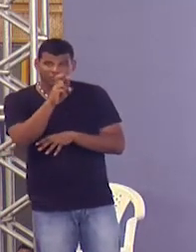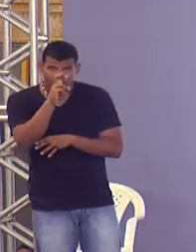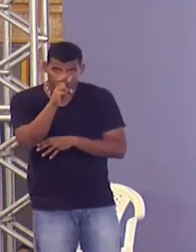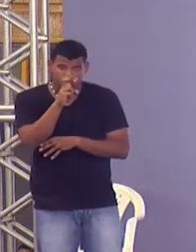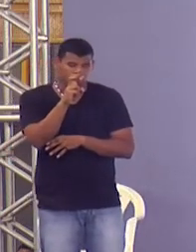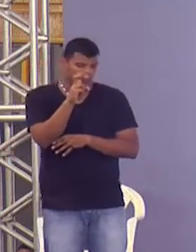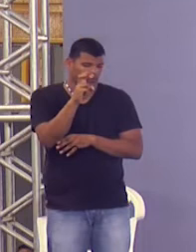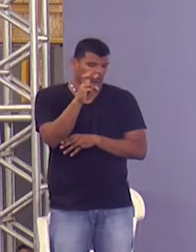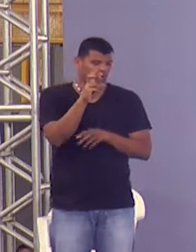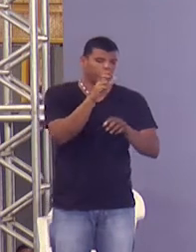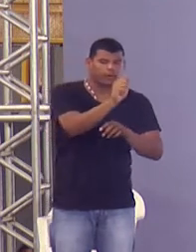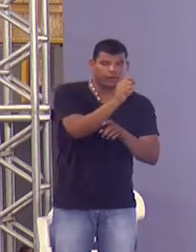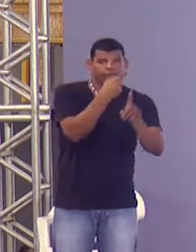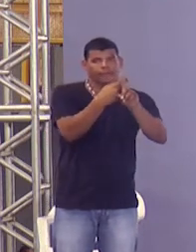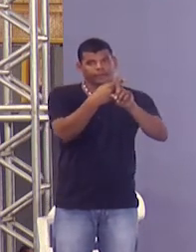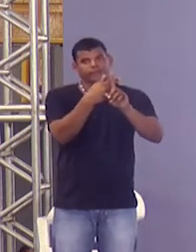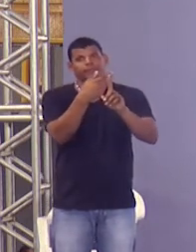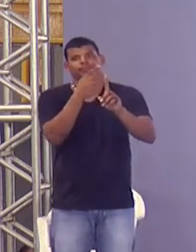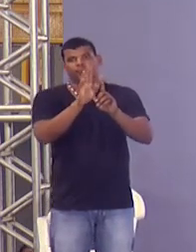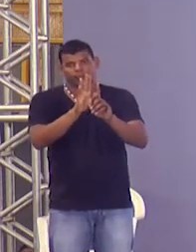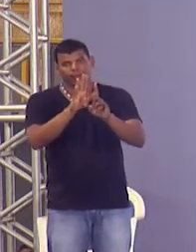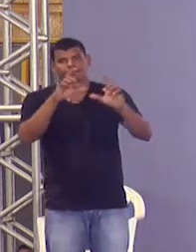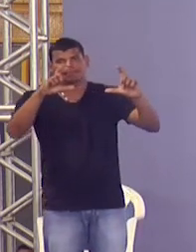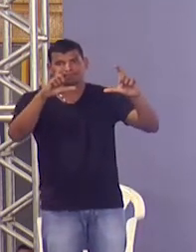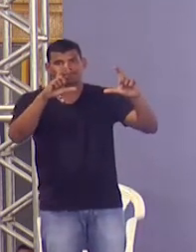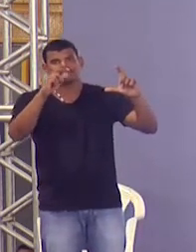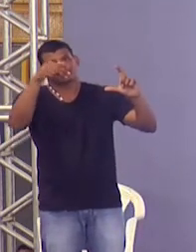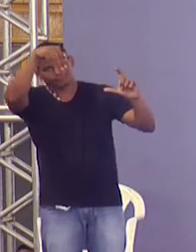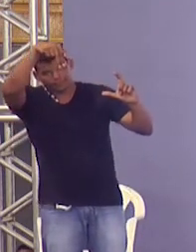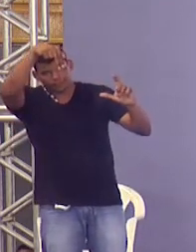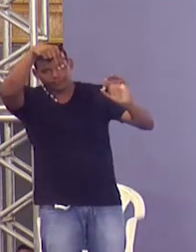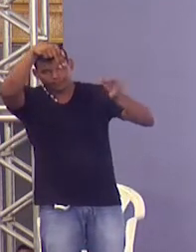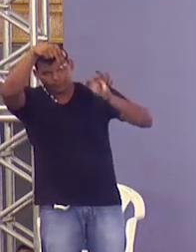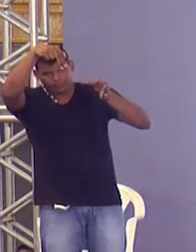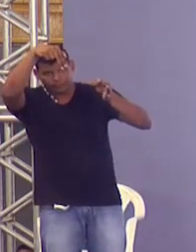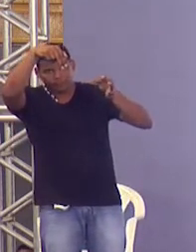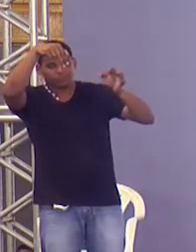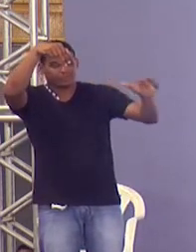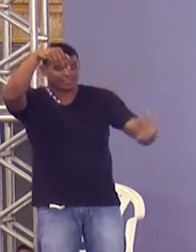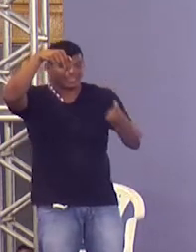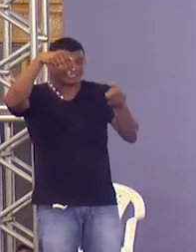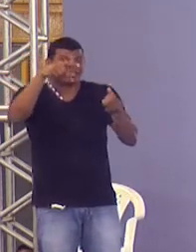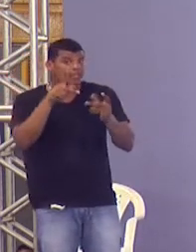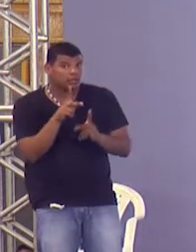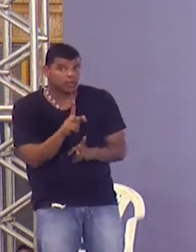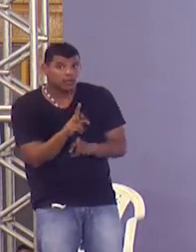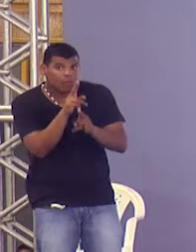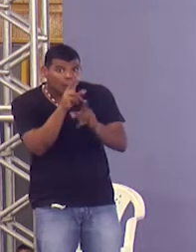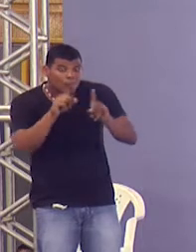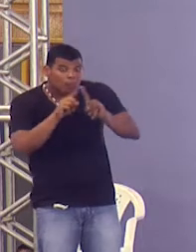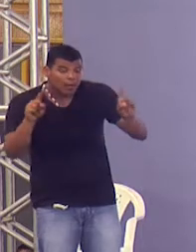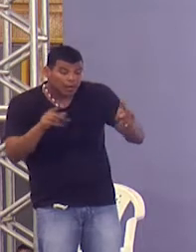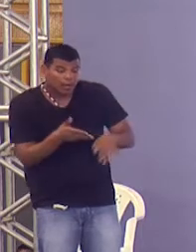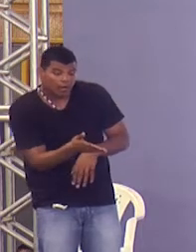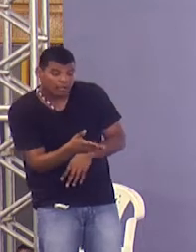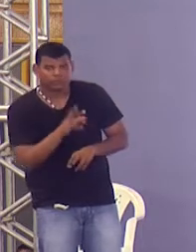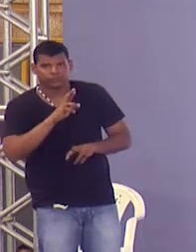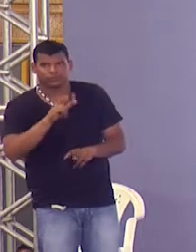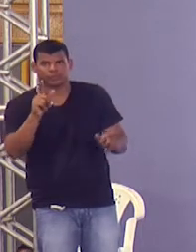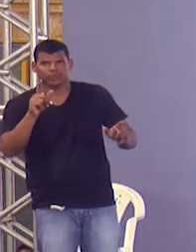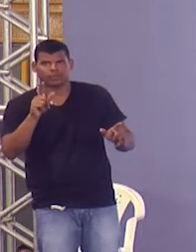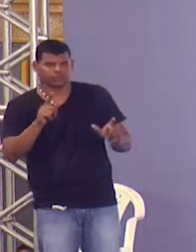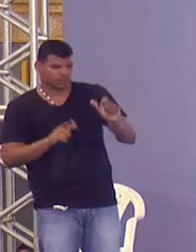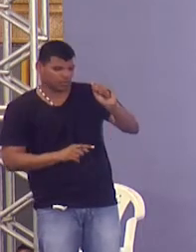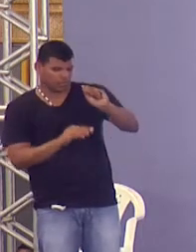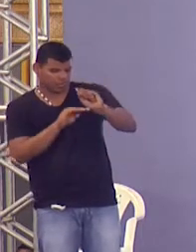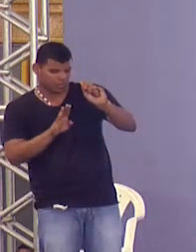acontecer na propriedade 6. Só que na propriedade 5, gente, era multiplicação. E